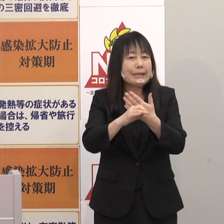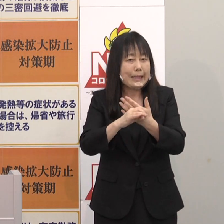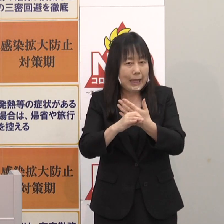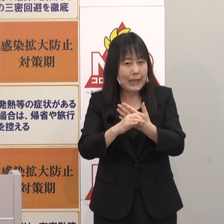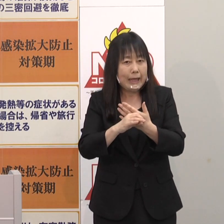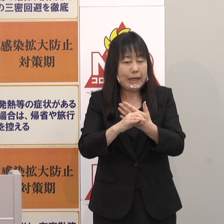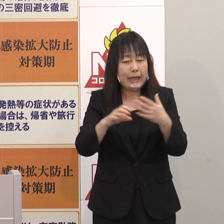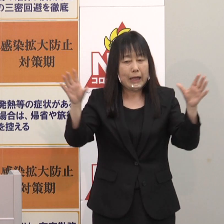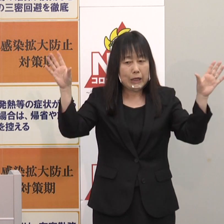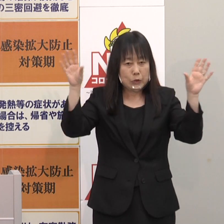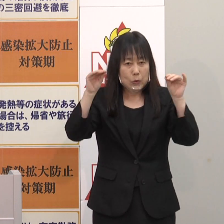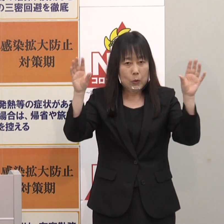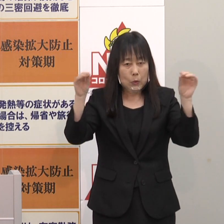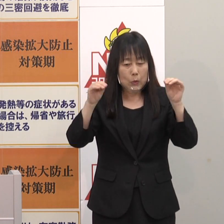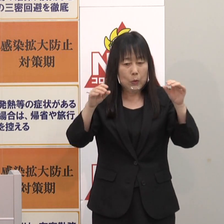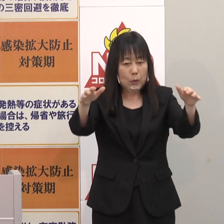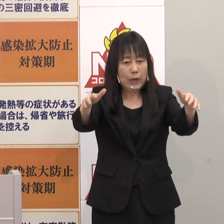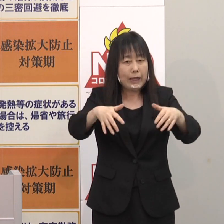また研究して、